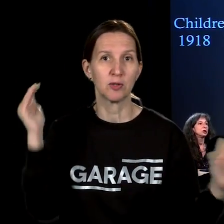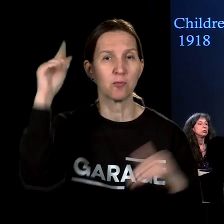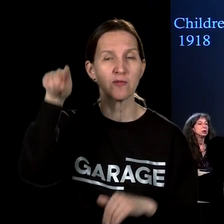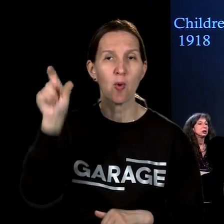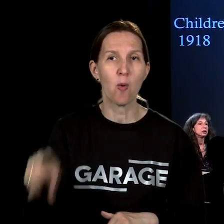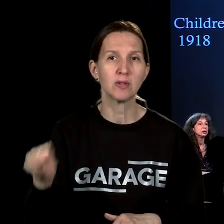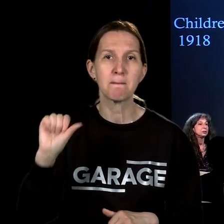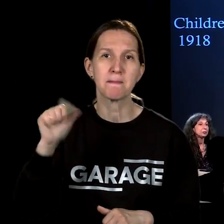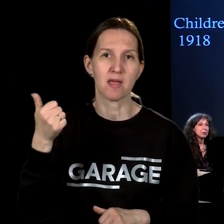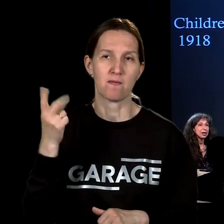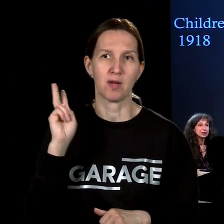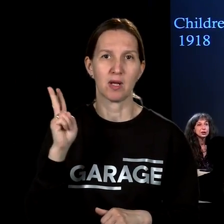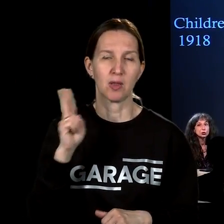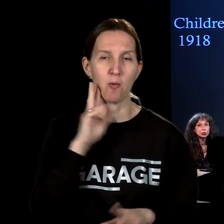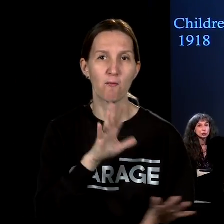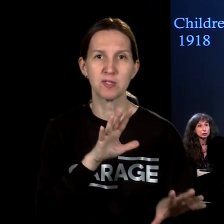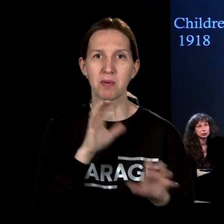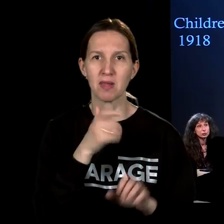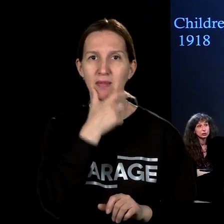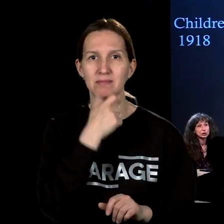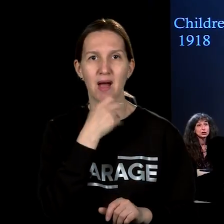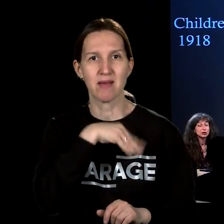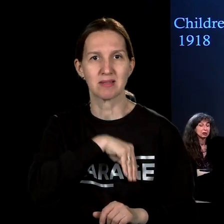кто воспринимает эстетику